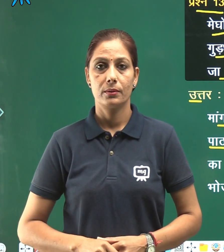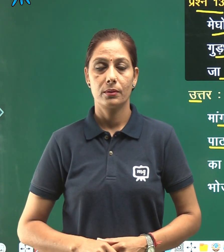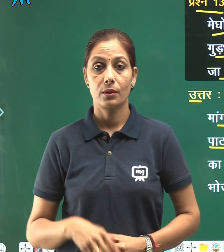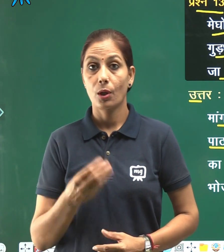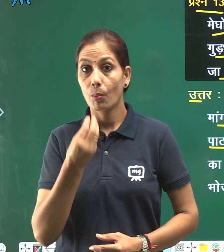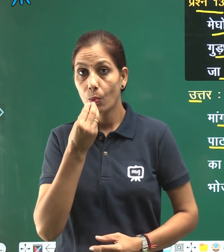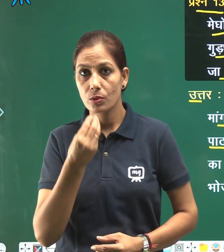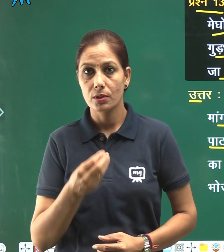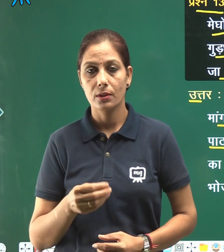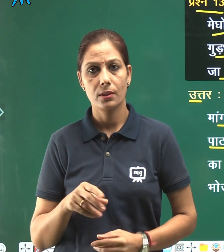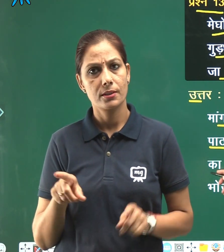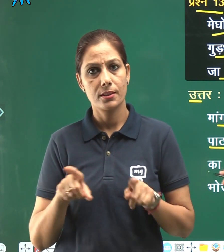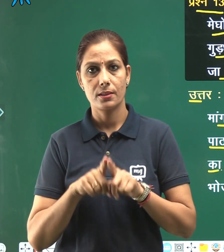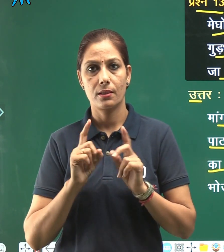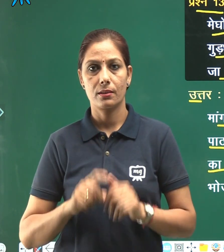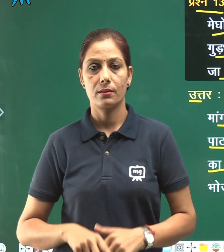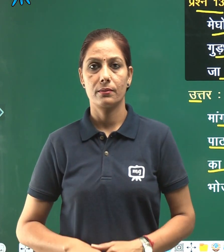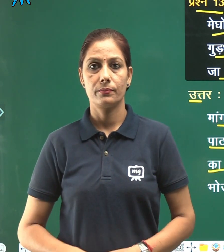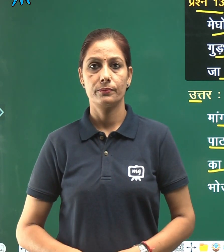भोजन का प्रतीक है।